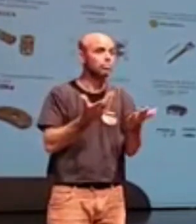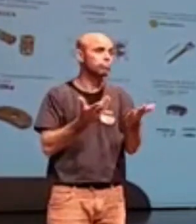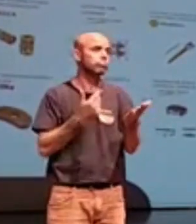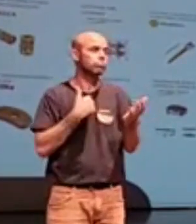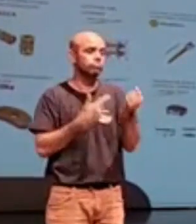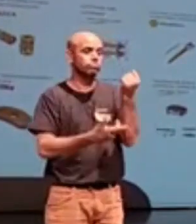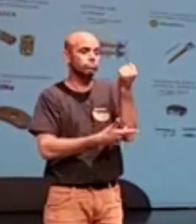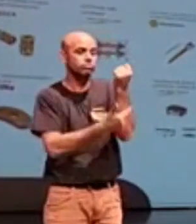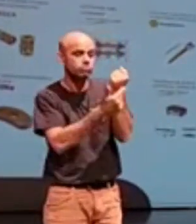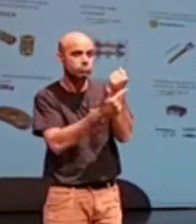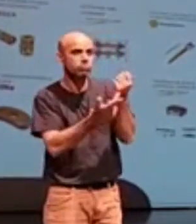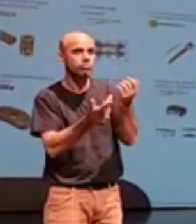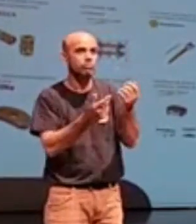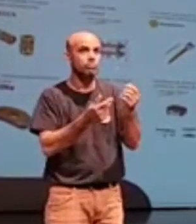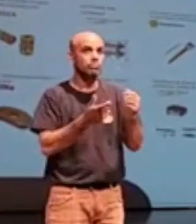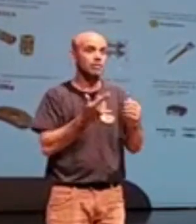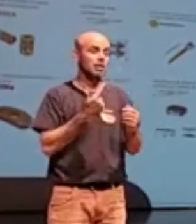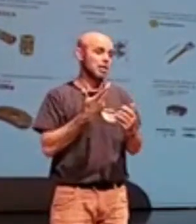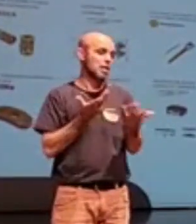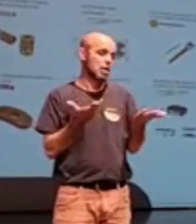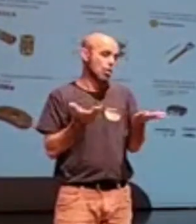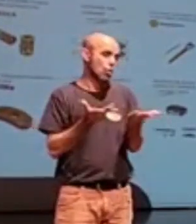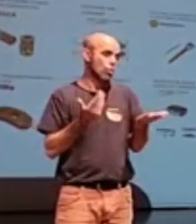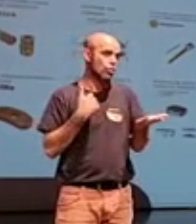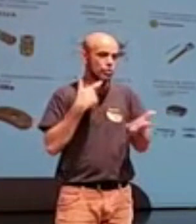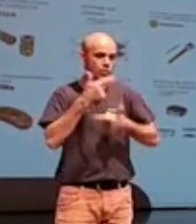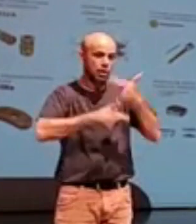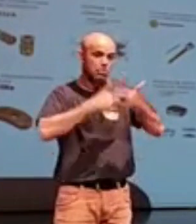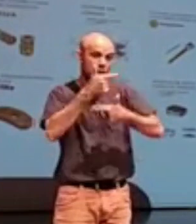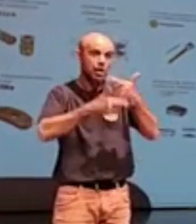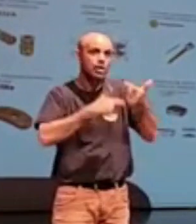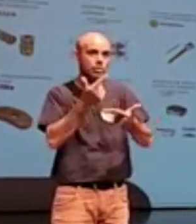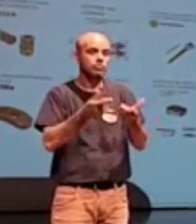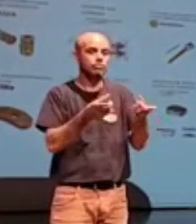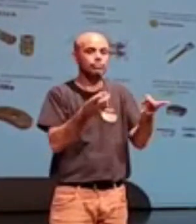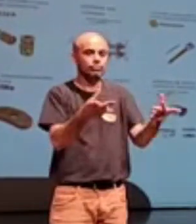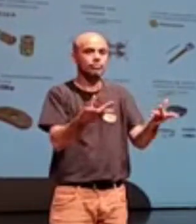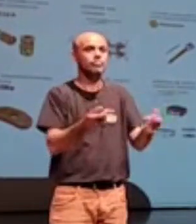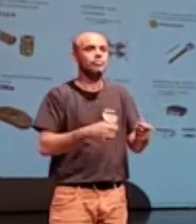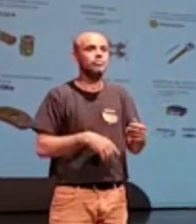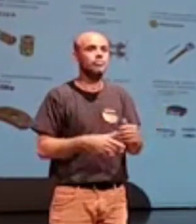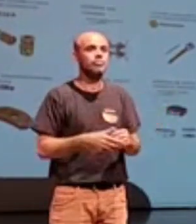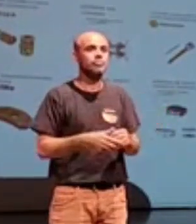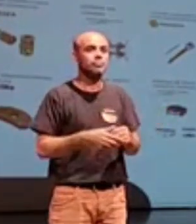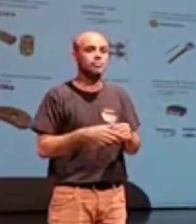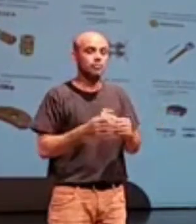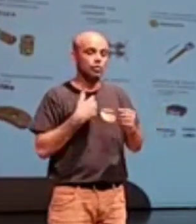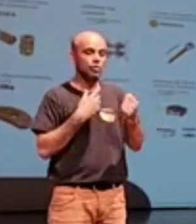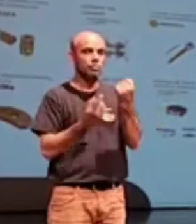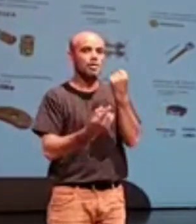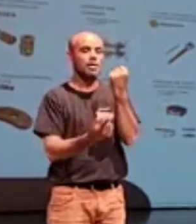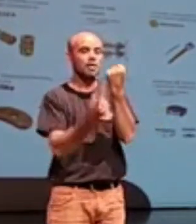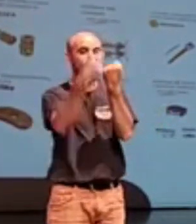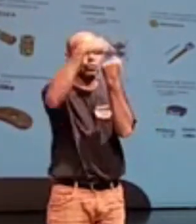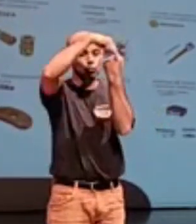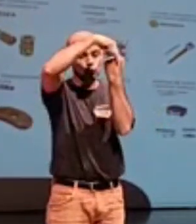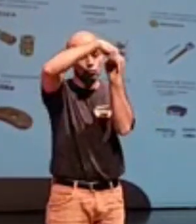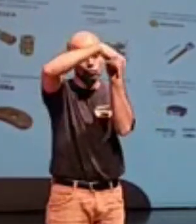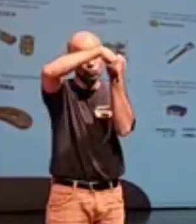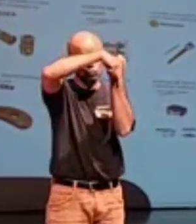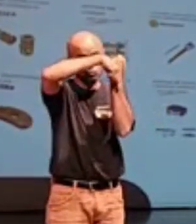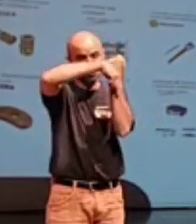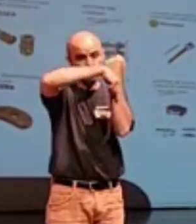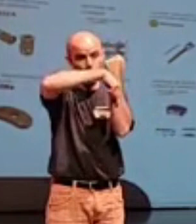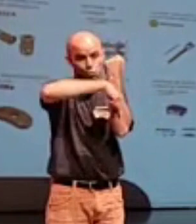comenta aqui, sabe, o meu carro-chefe hoje, que eu falo para vender o peixe, é a endoscopia de coluna. Que a endoscopia de